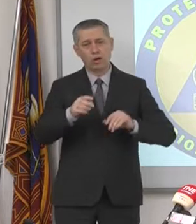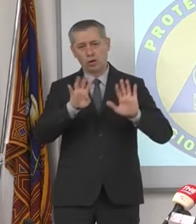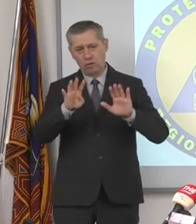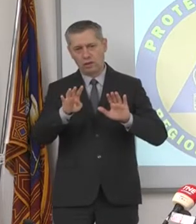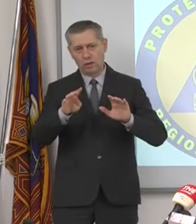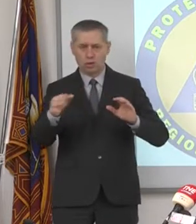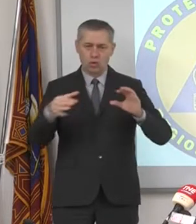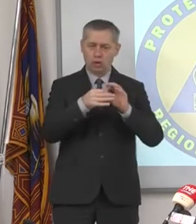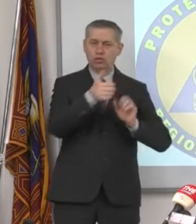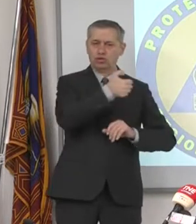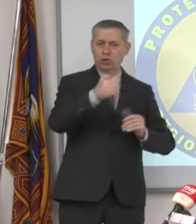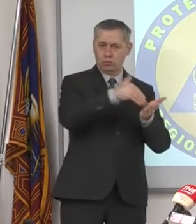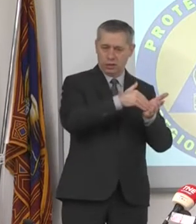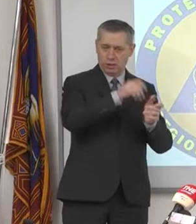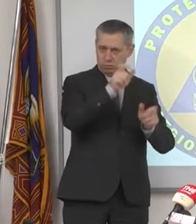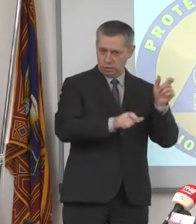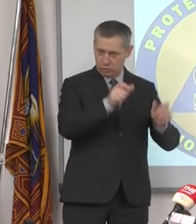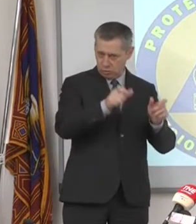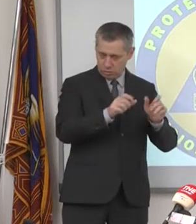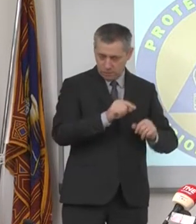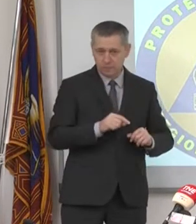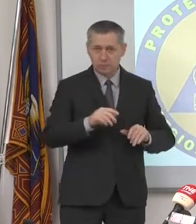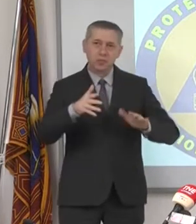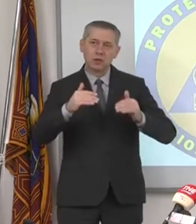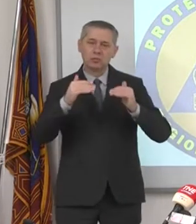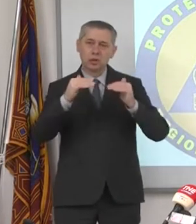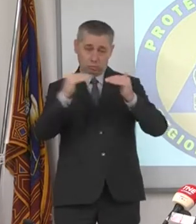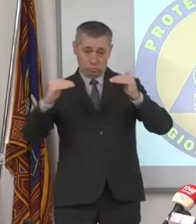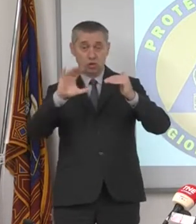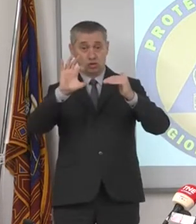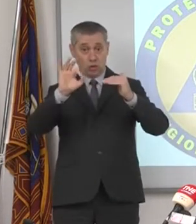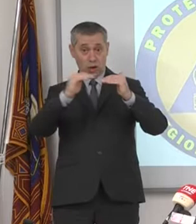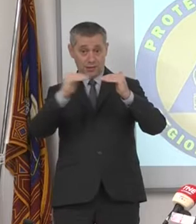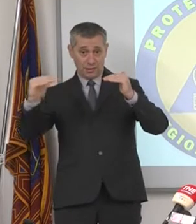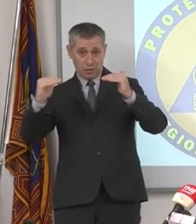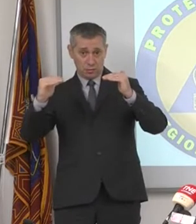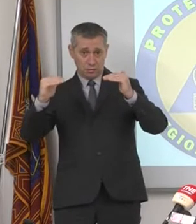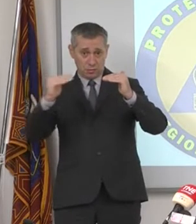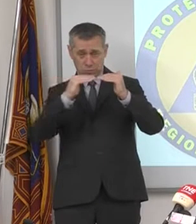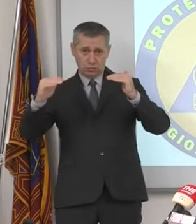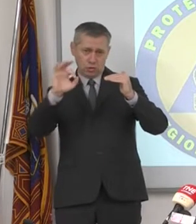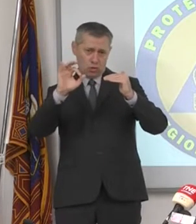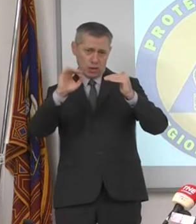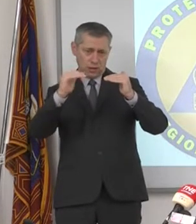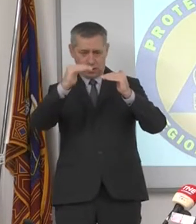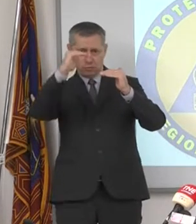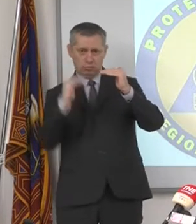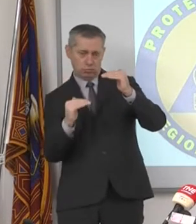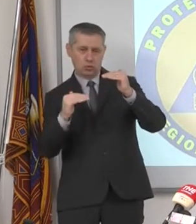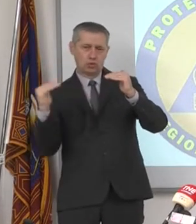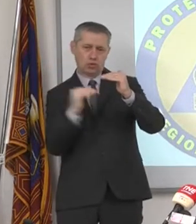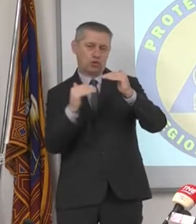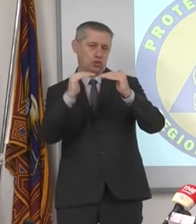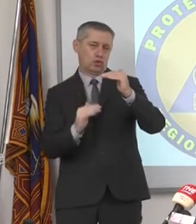quindi noi siamo sotto la famosa soglia di 50, incidenza di 50 casi sui 100.000